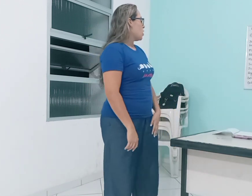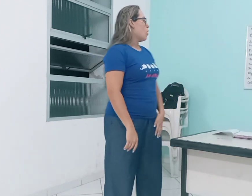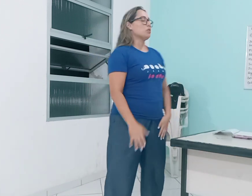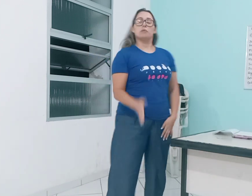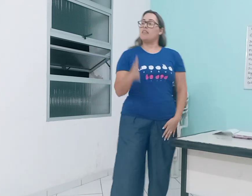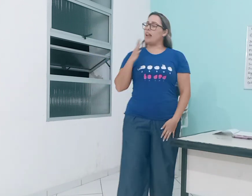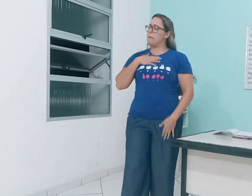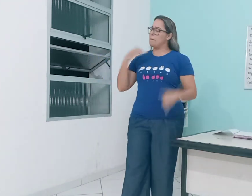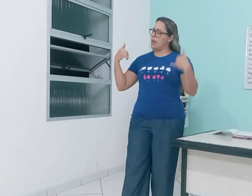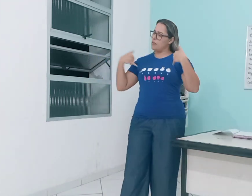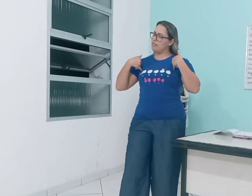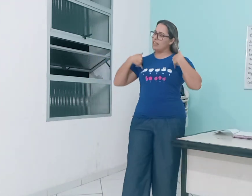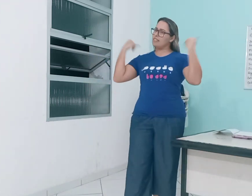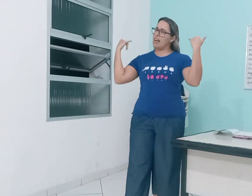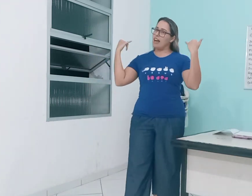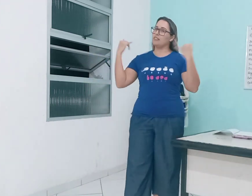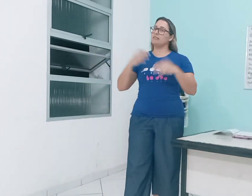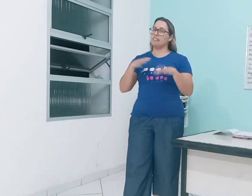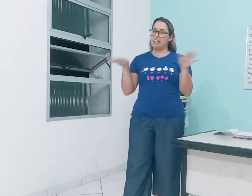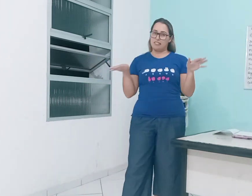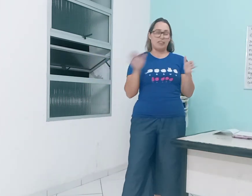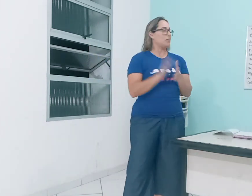Ou tipo, você vai falar, meu aniversário.